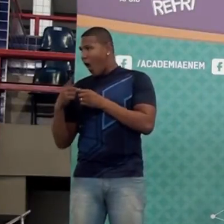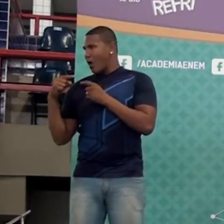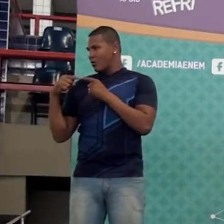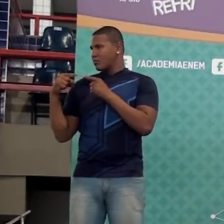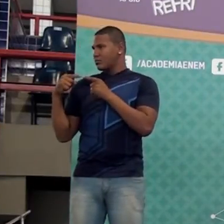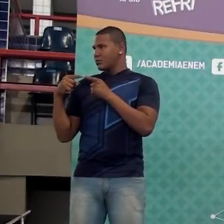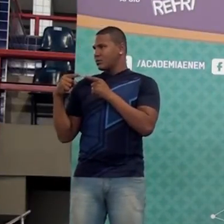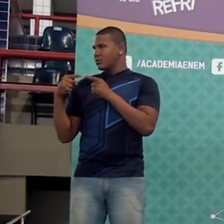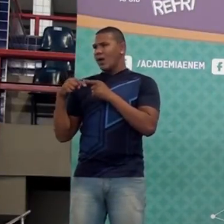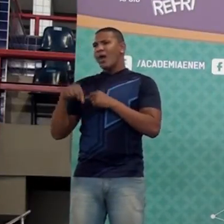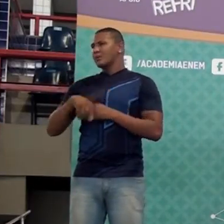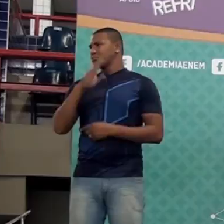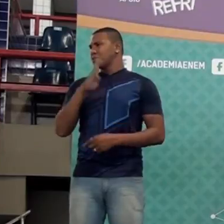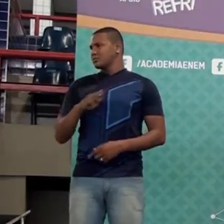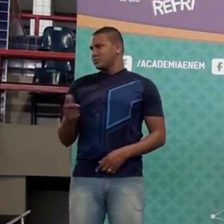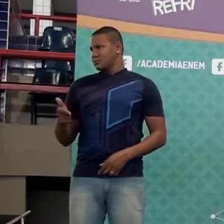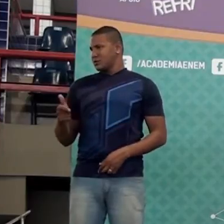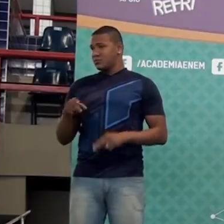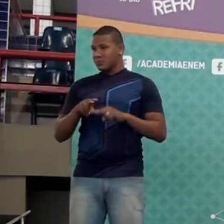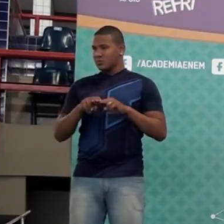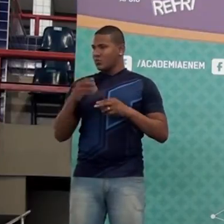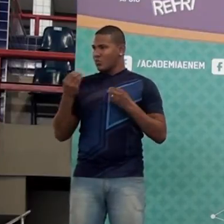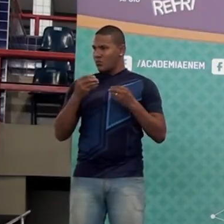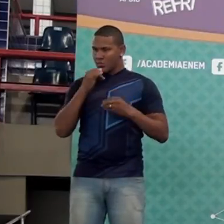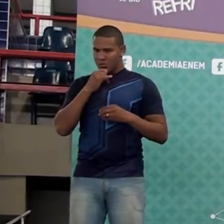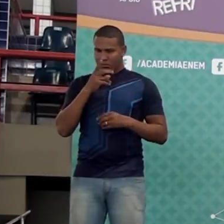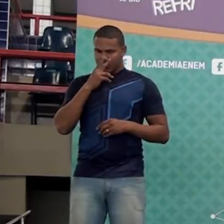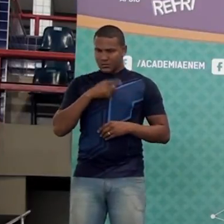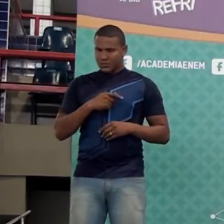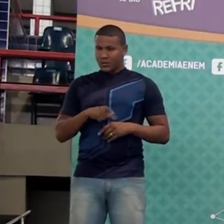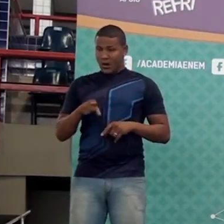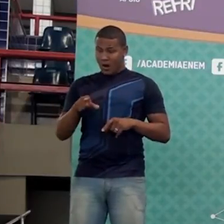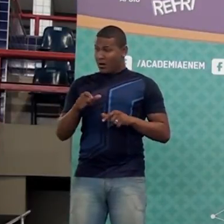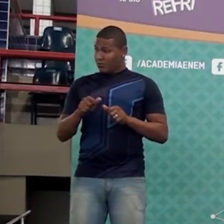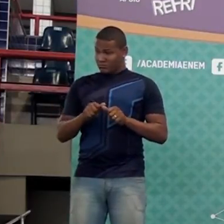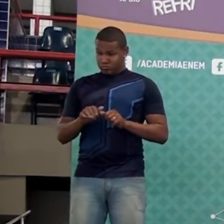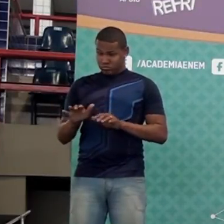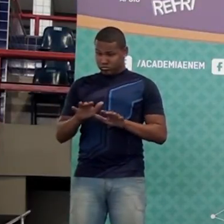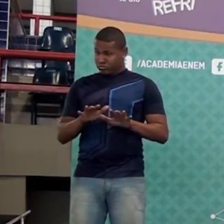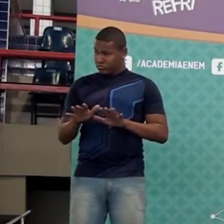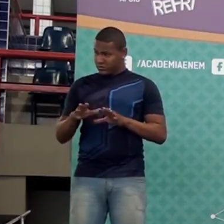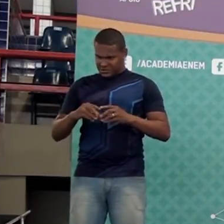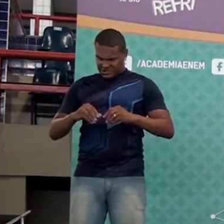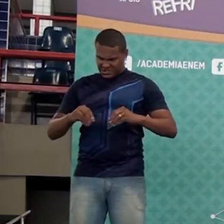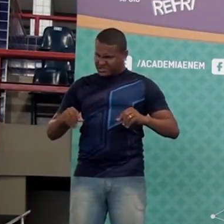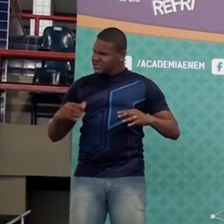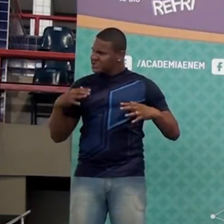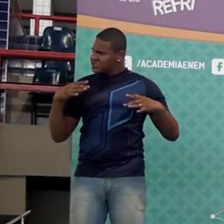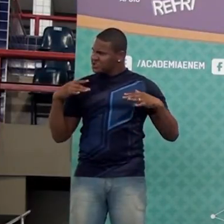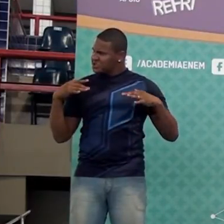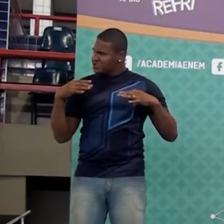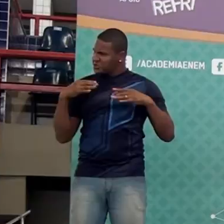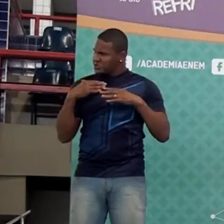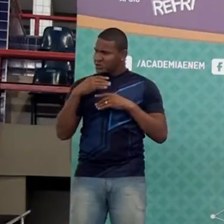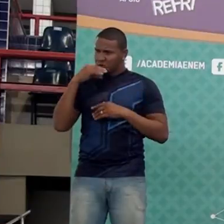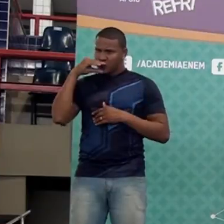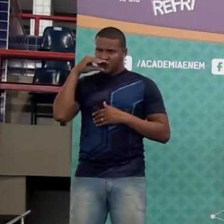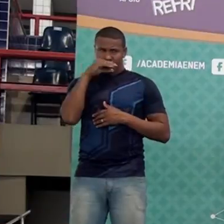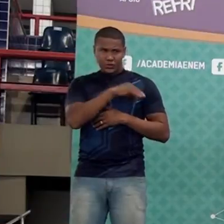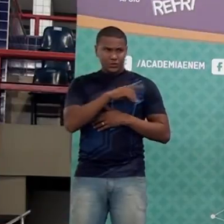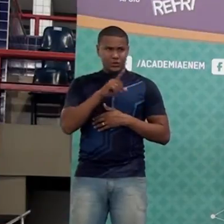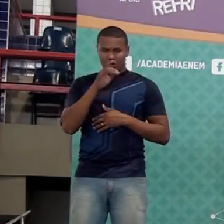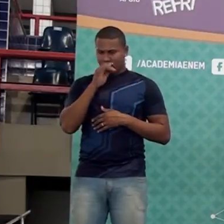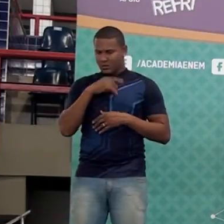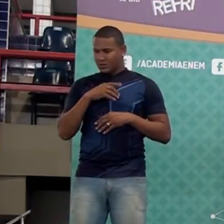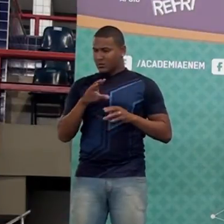uma usina. Quando esse vapor d'água chega lá na usina, movimenta as pás que estão ligadas a uma turbina e a partir